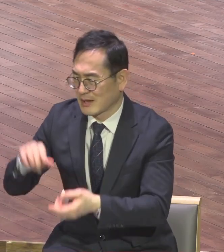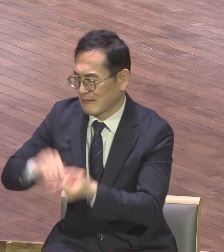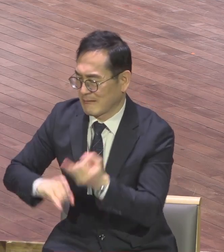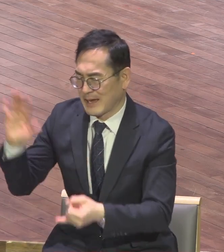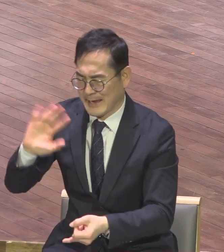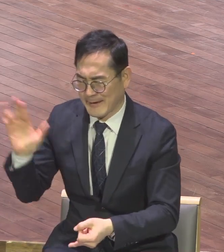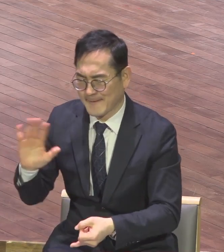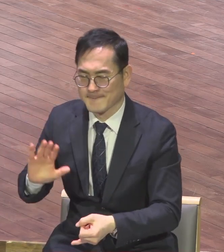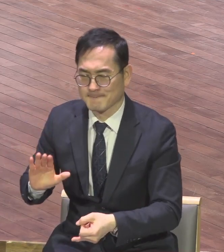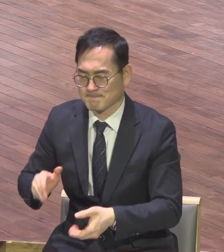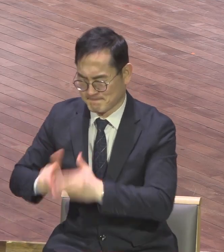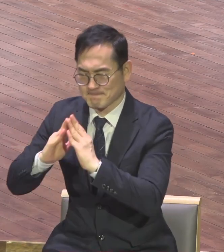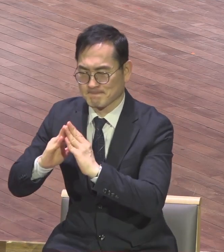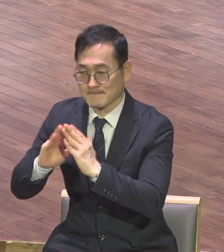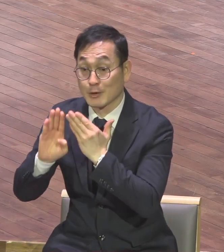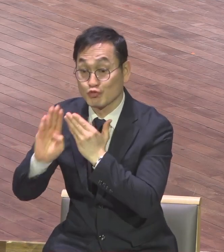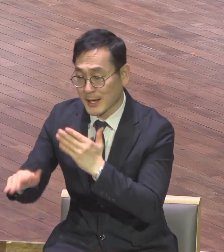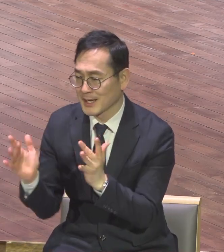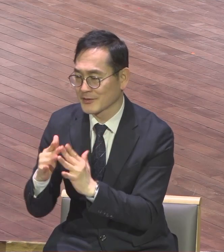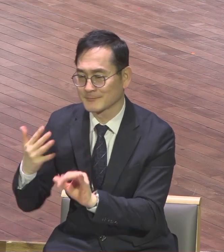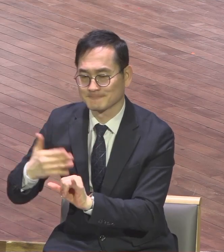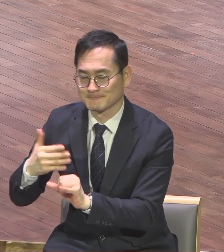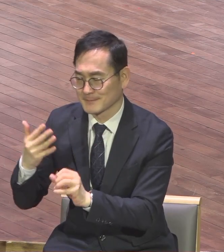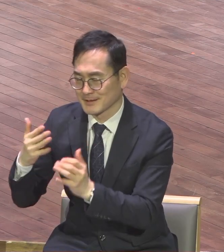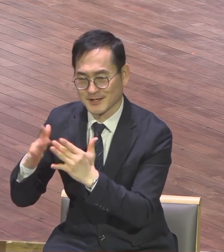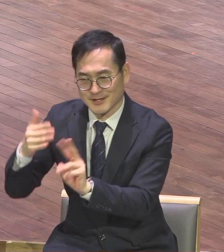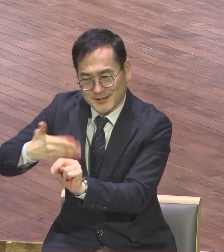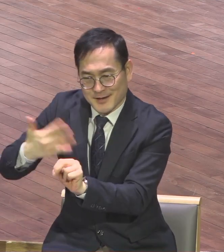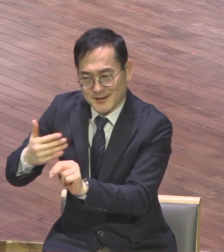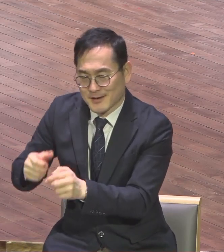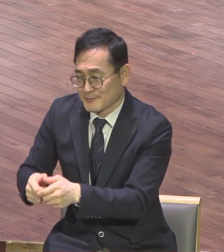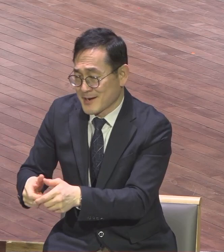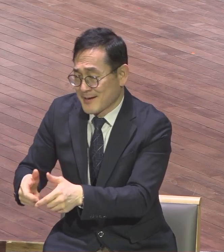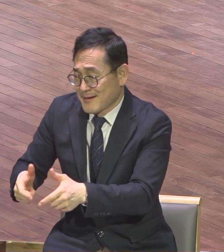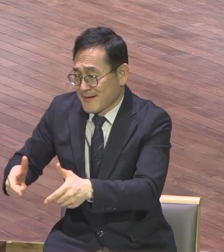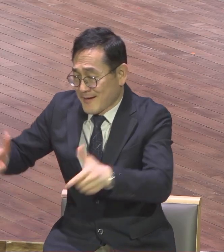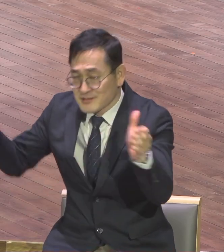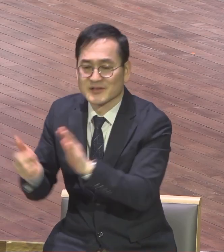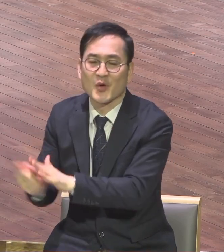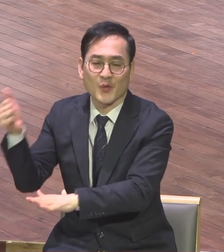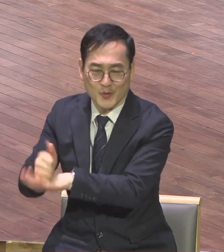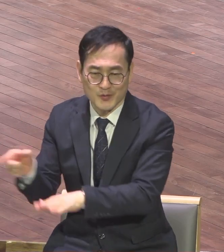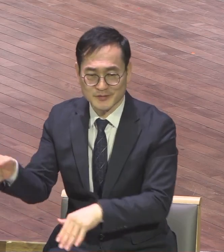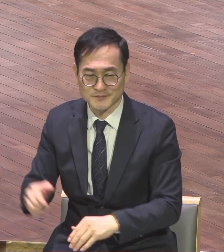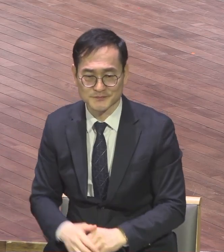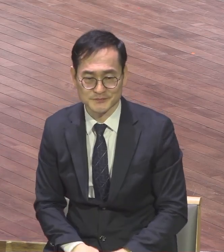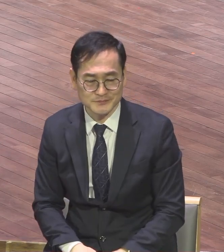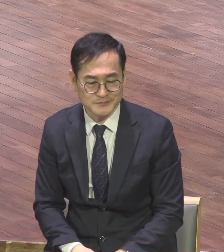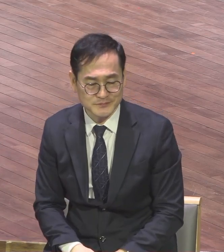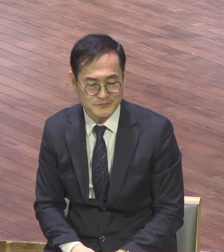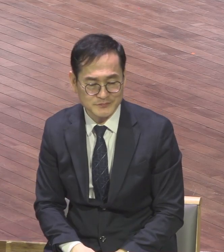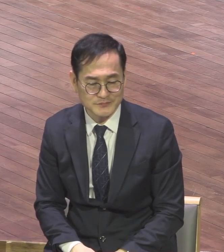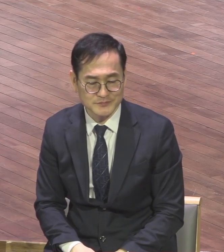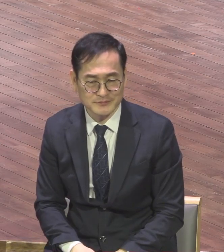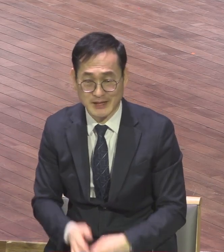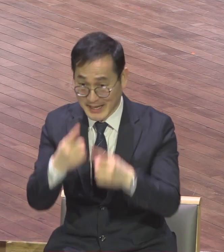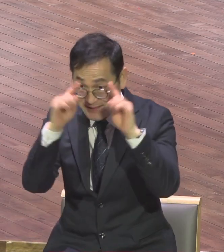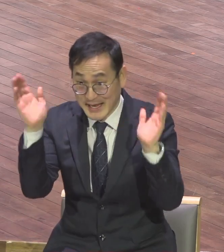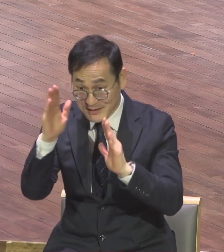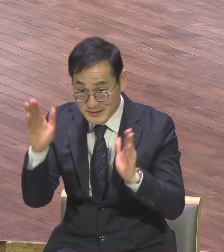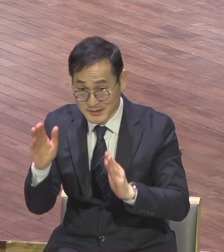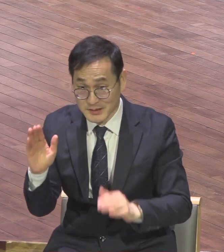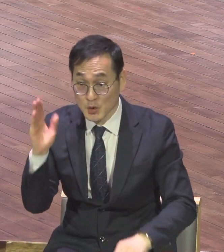우리가 몇 년 전까지만 해도 상상을 못했지만 지금은 문화가 되었고요. 요즘 대학 청년들은 주말에 넷플릭스 몰아보는 것이